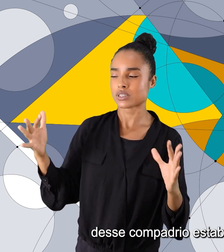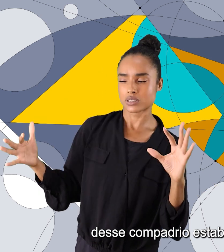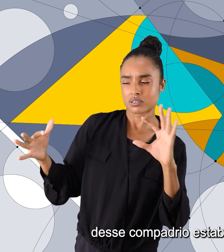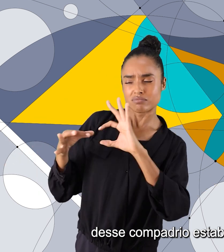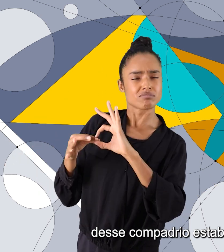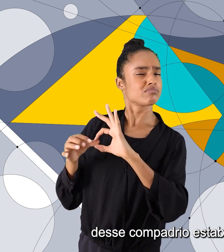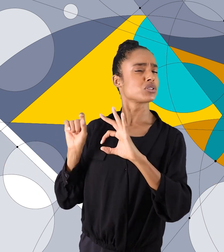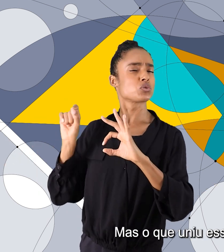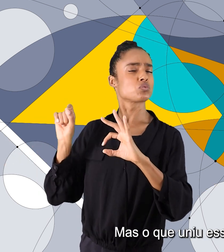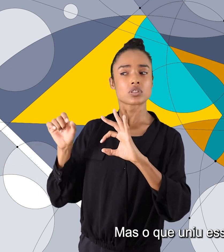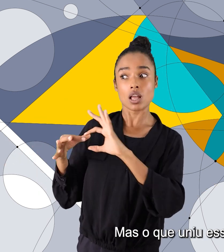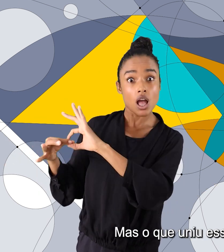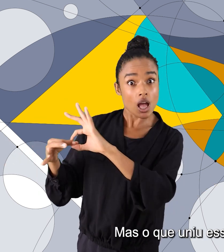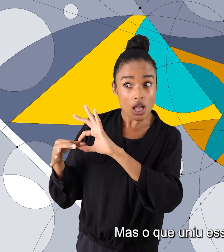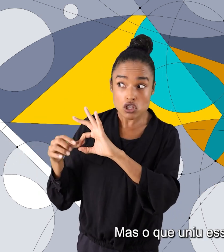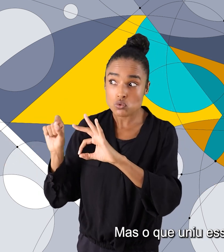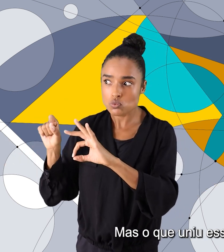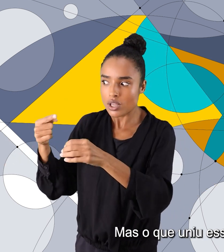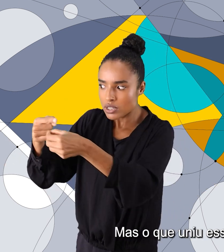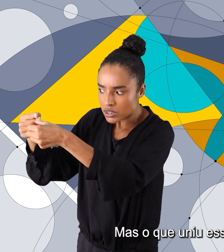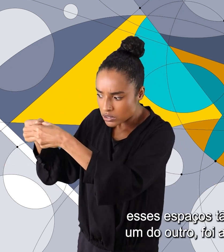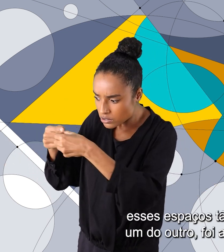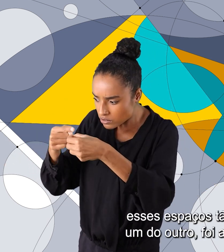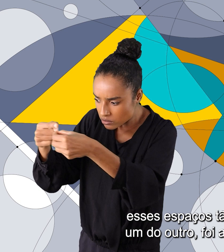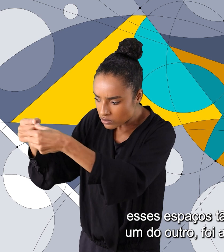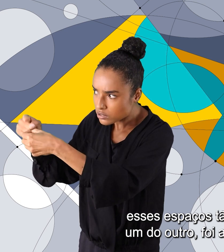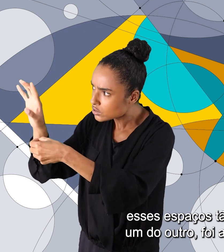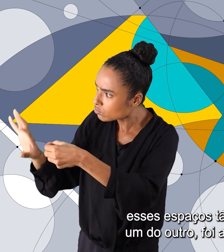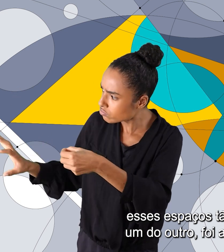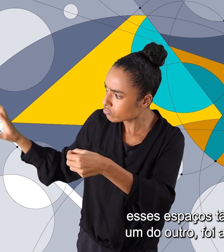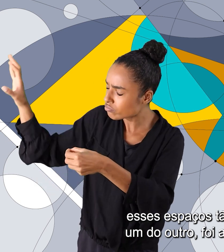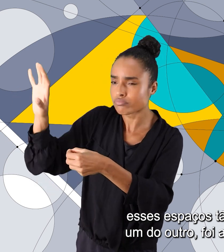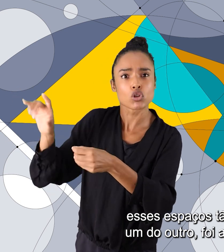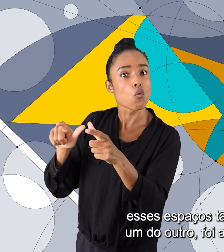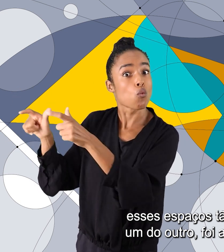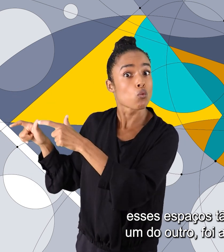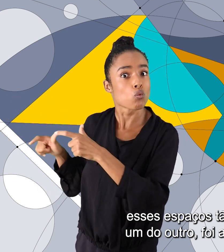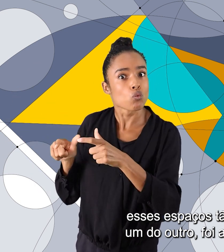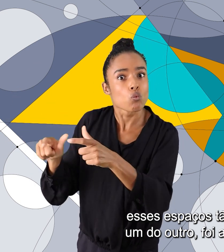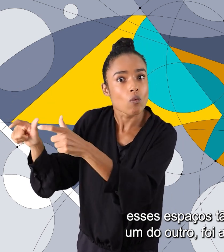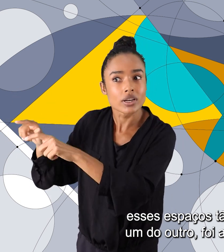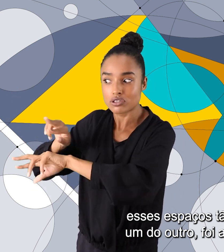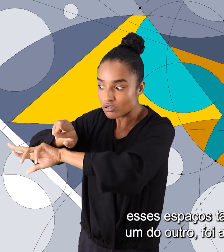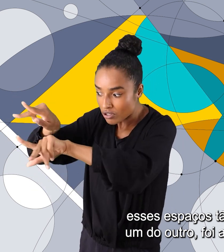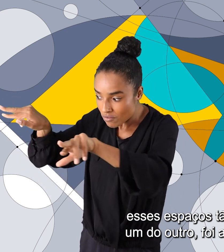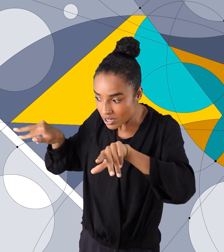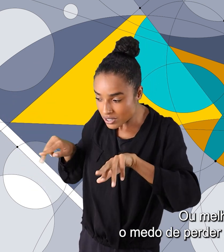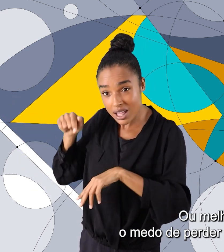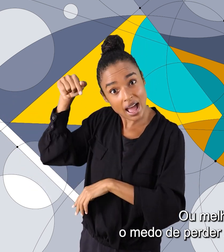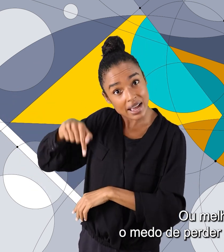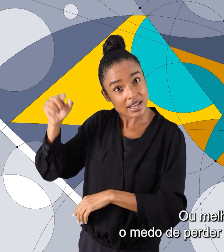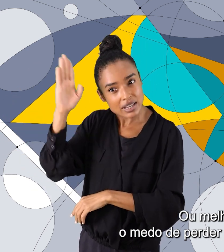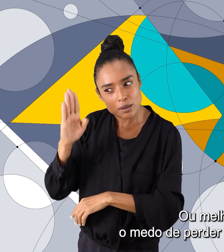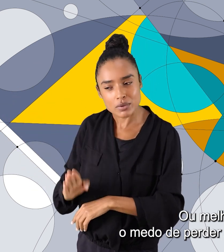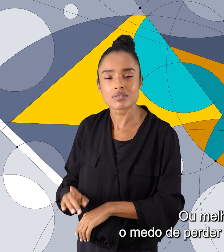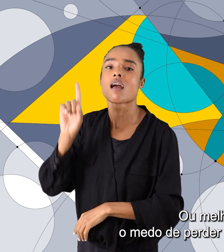estabelecido entre eles. Mas o que uniu essas províncias, esses espaços tão diferentes um do outro, foi a escravidão. Ou